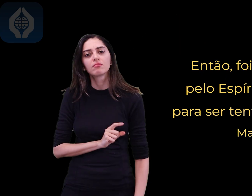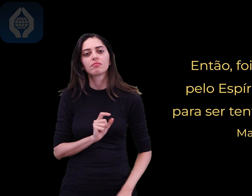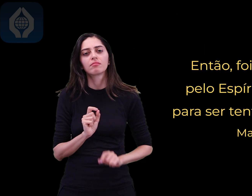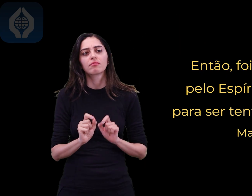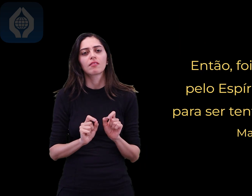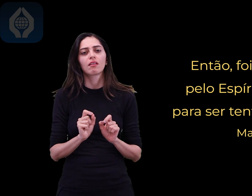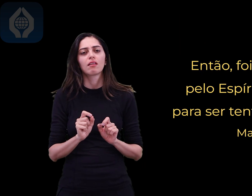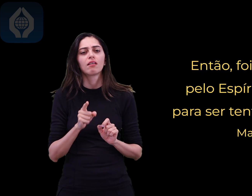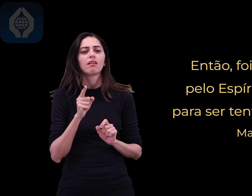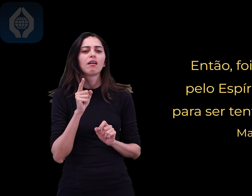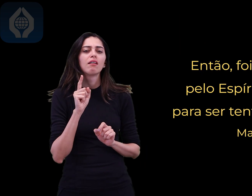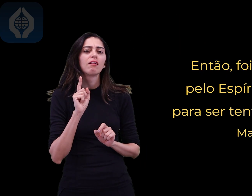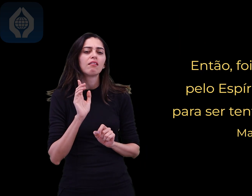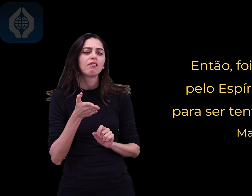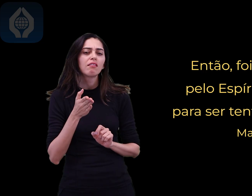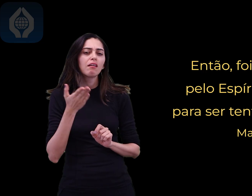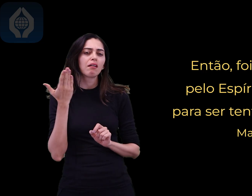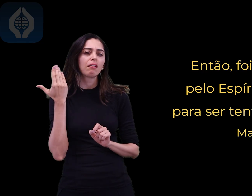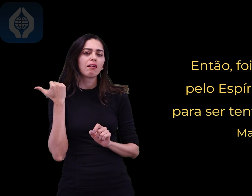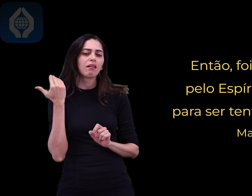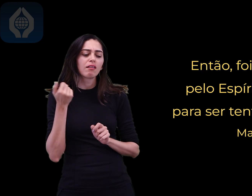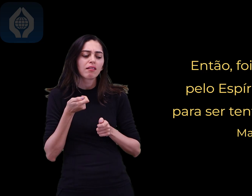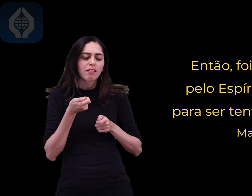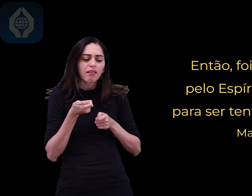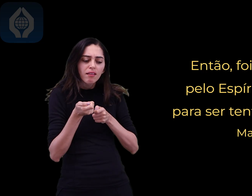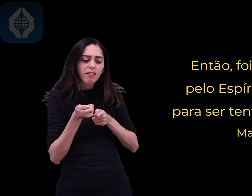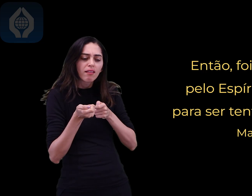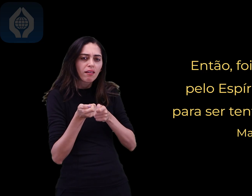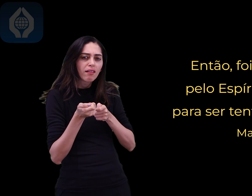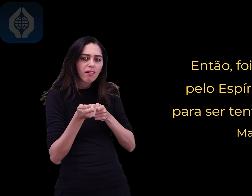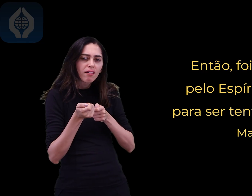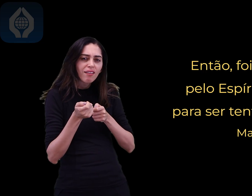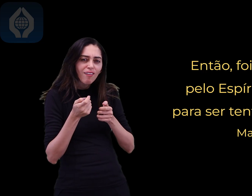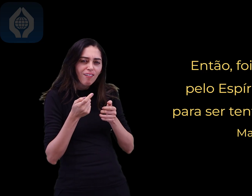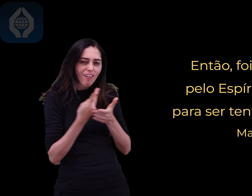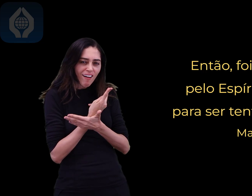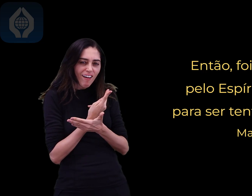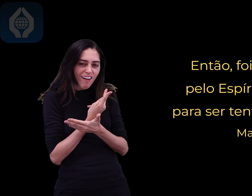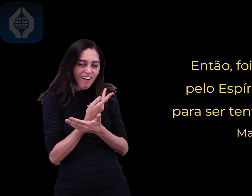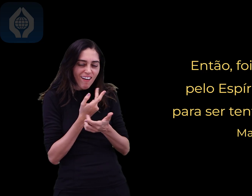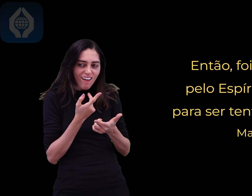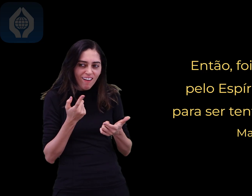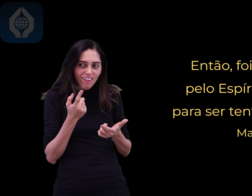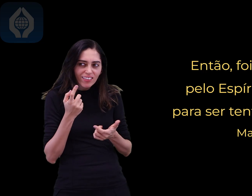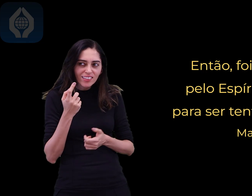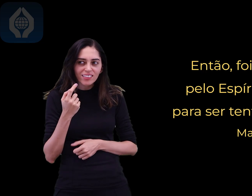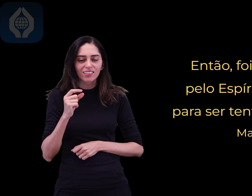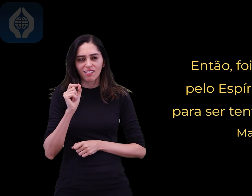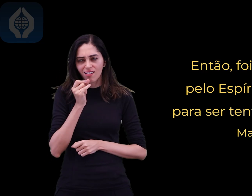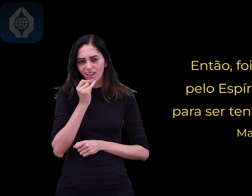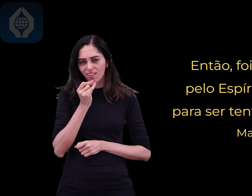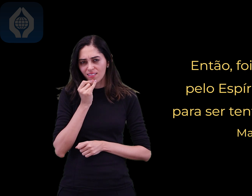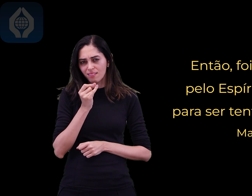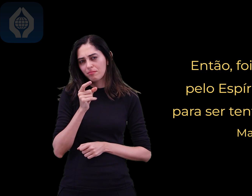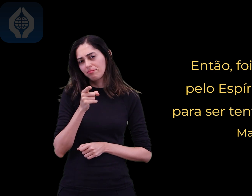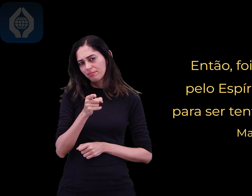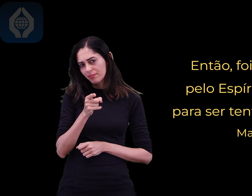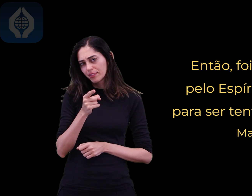Quando foi a última vez que você foi tentado a fazer algo errado? Você sabia que, como homem, Jesus